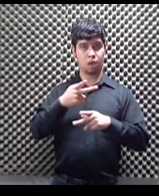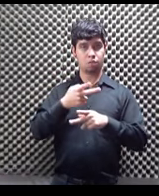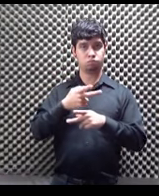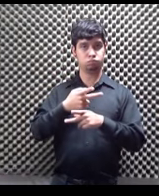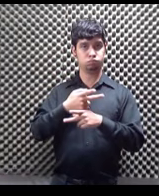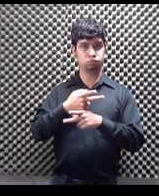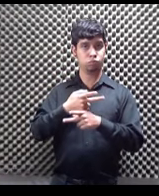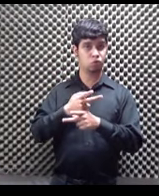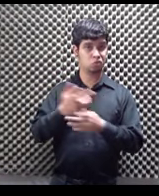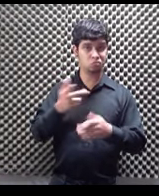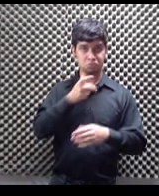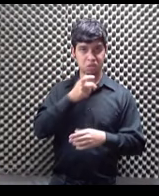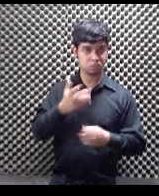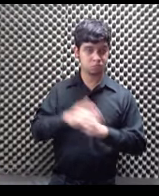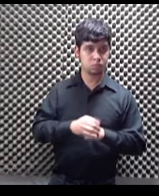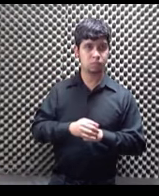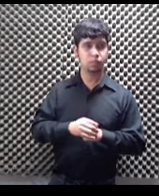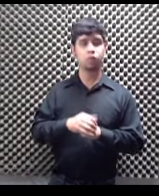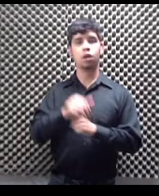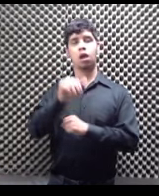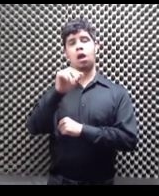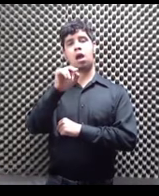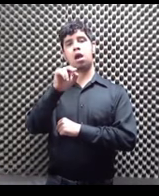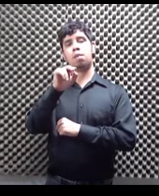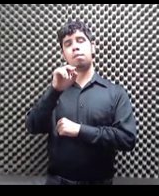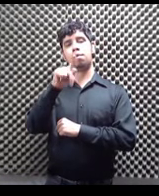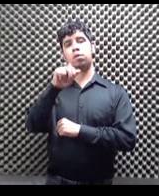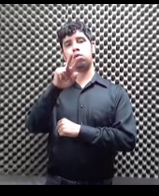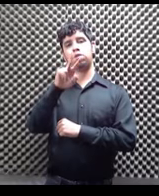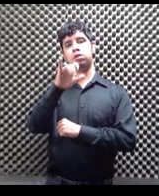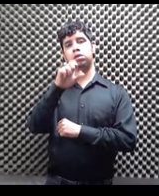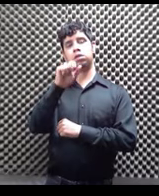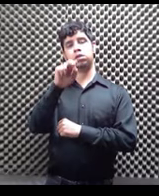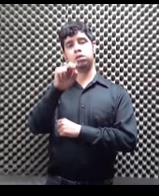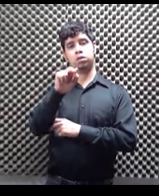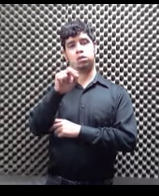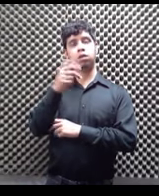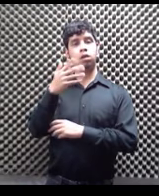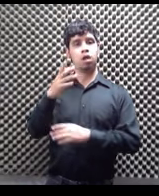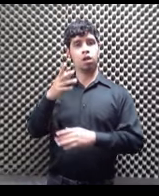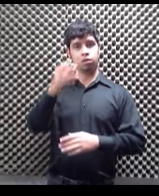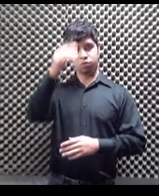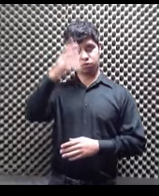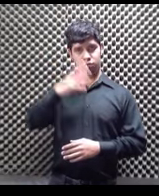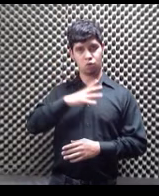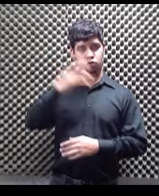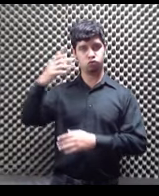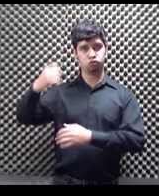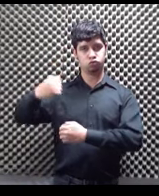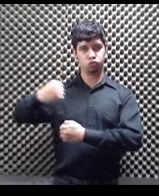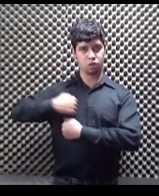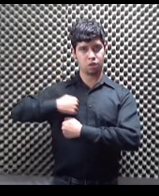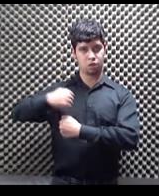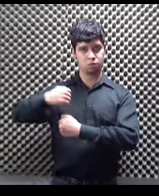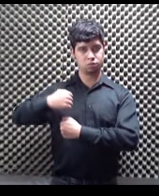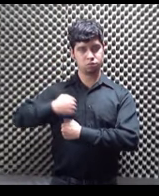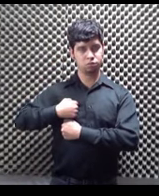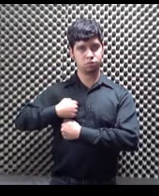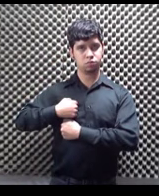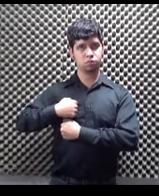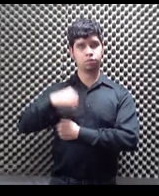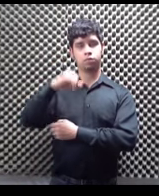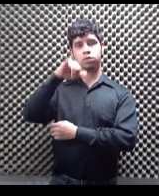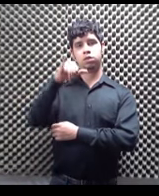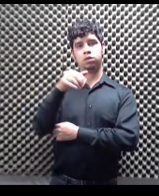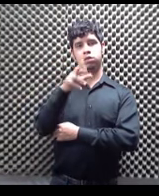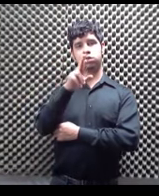la dama duende es Proviseín, el galán, que es un soldado, bien, es